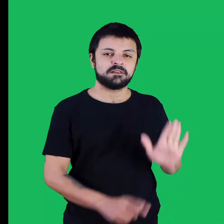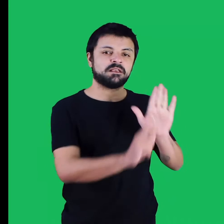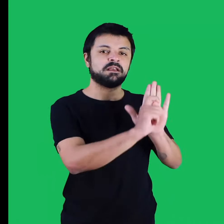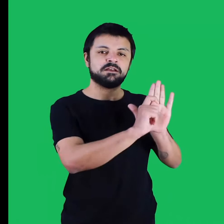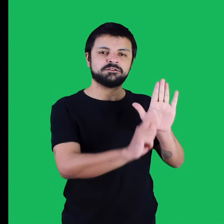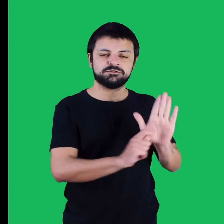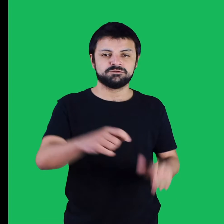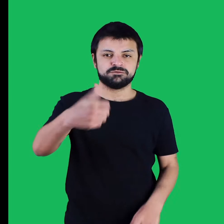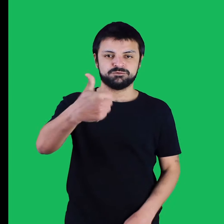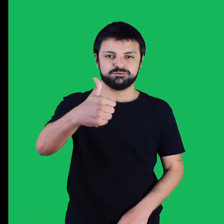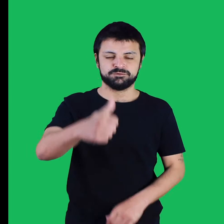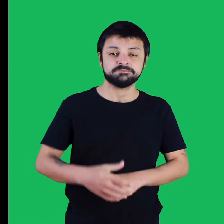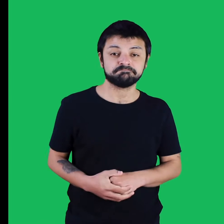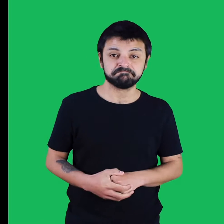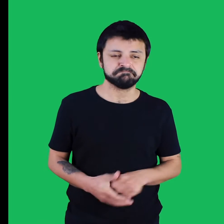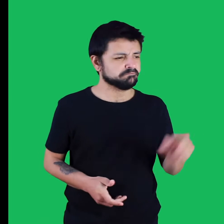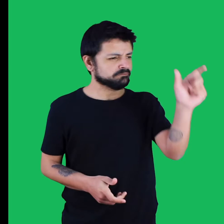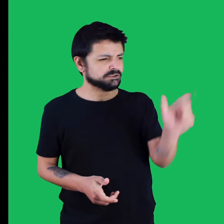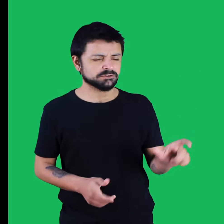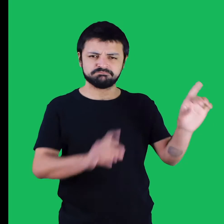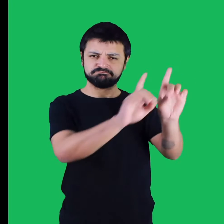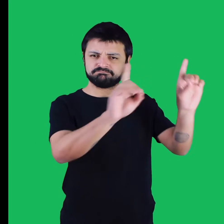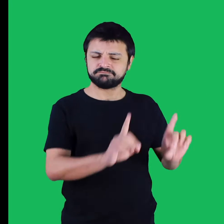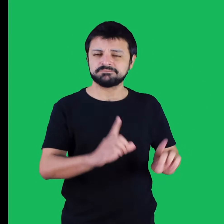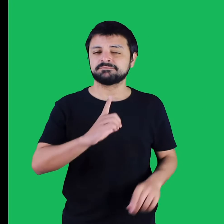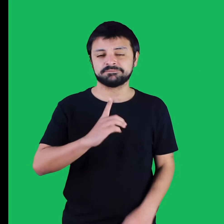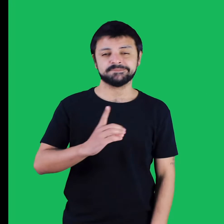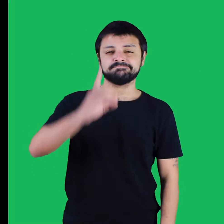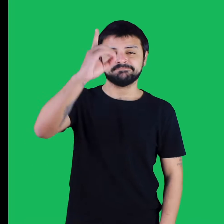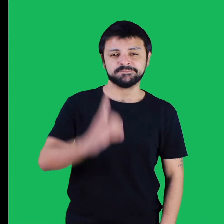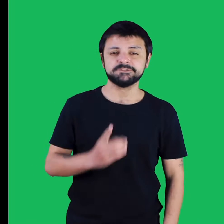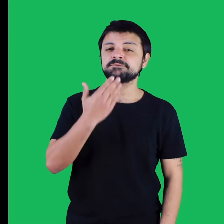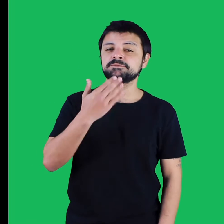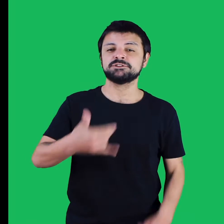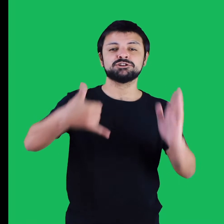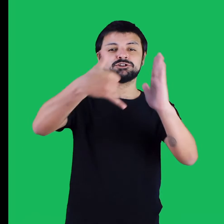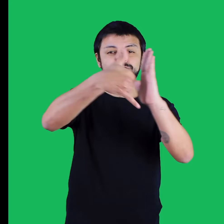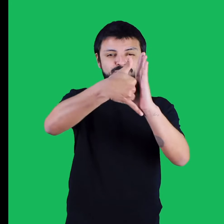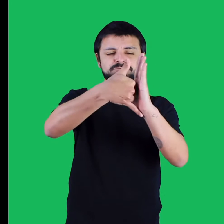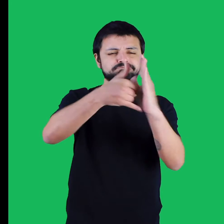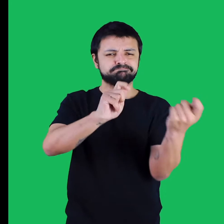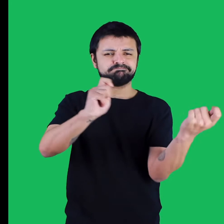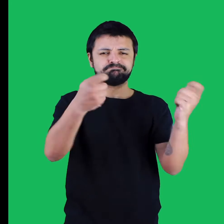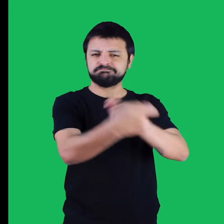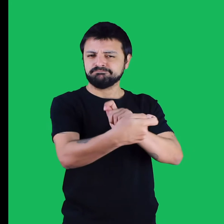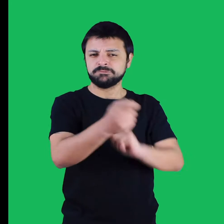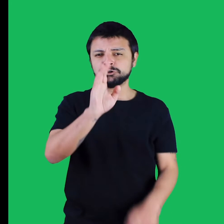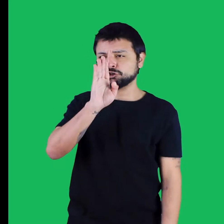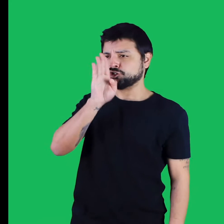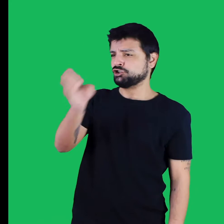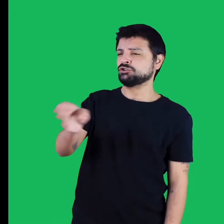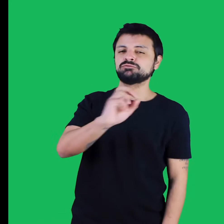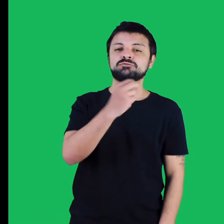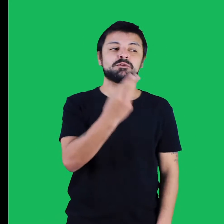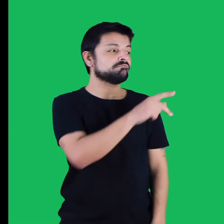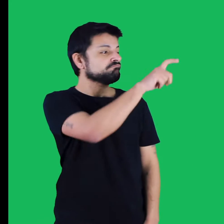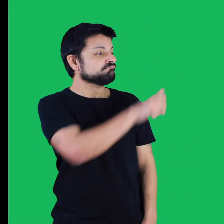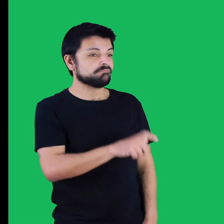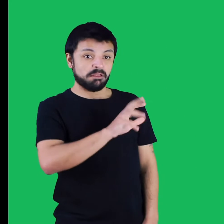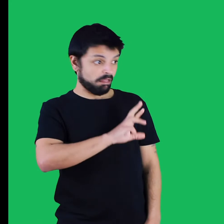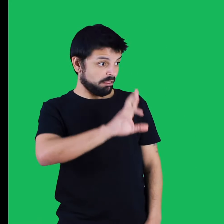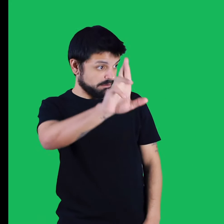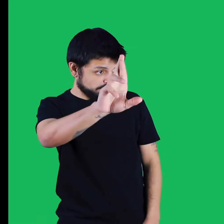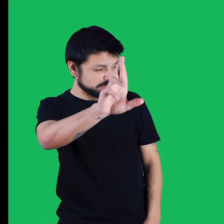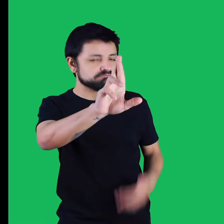Art. 11. A pessoa com deficiência tem direito a solicitar TUP adaptado, diretamente